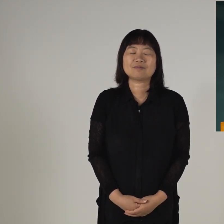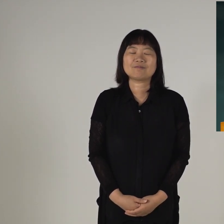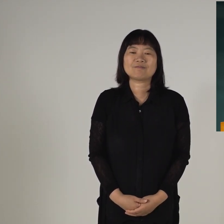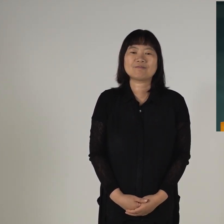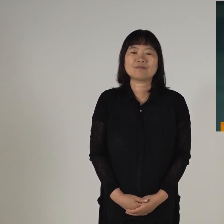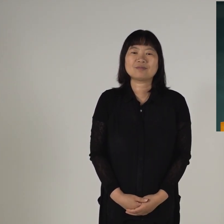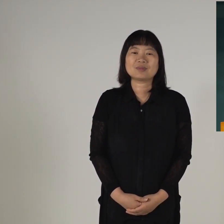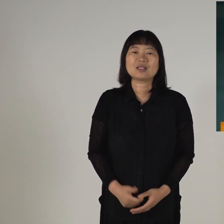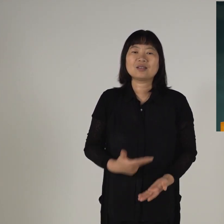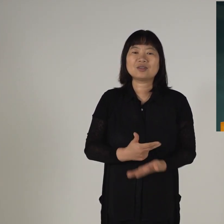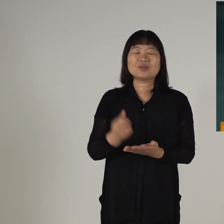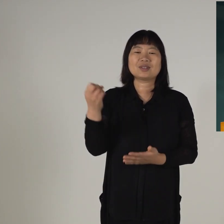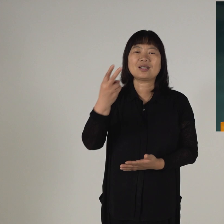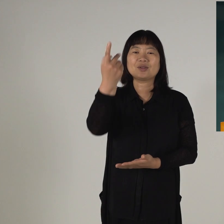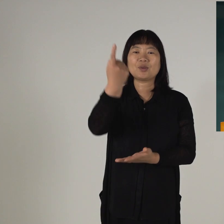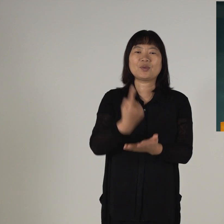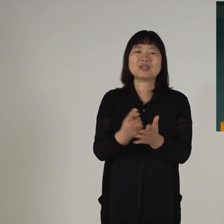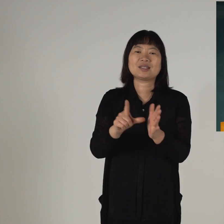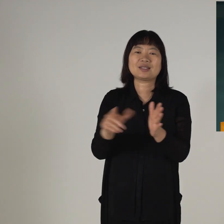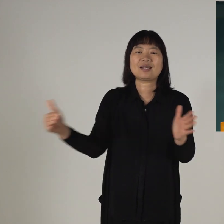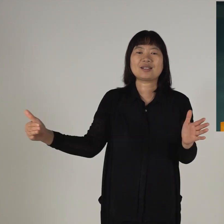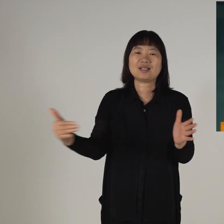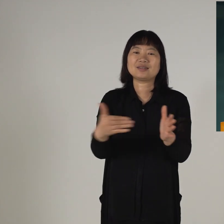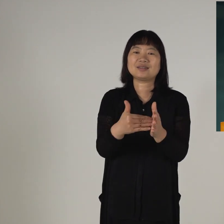우리 주님 다시 오실 때까지